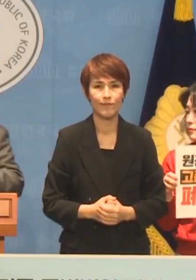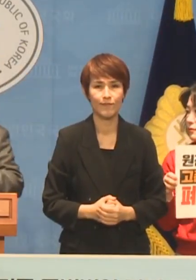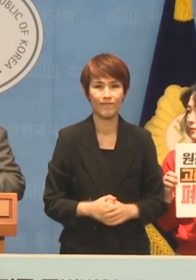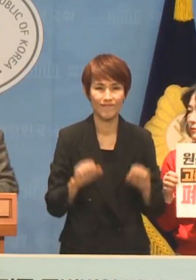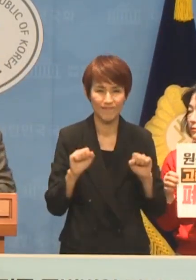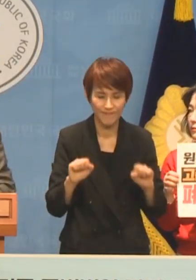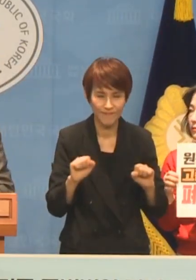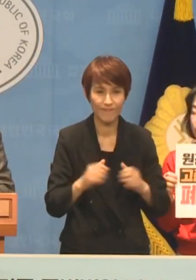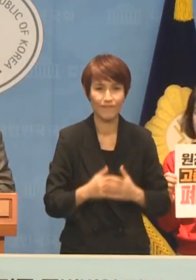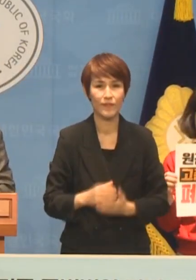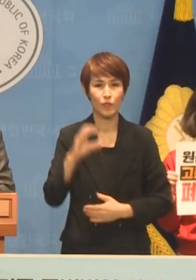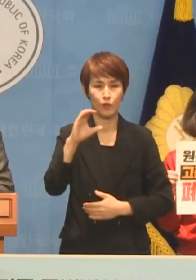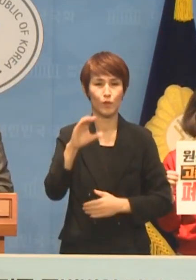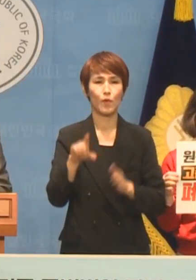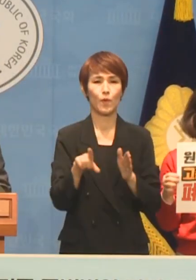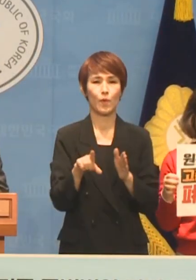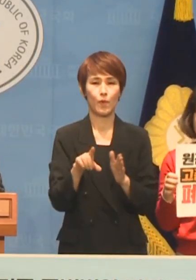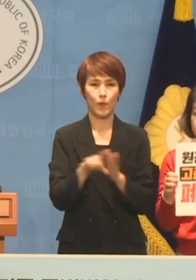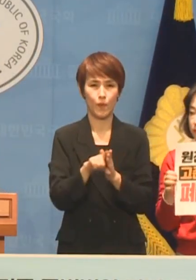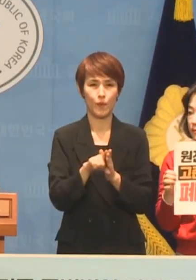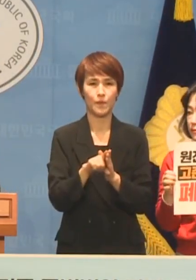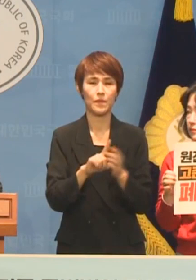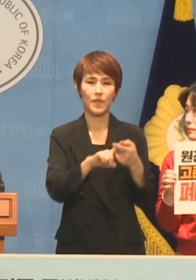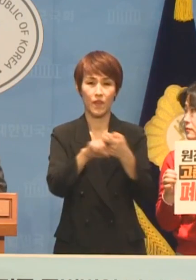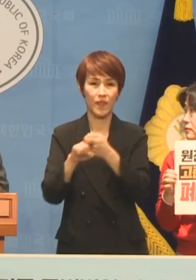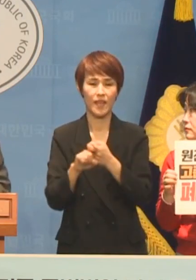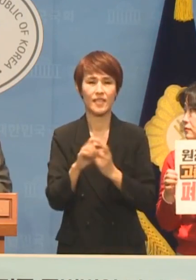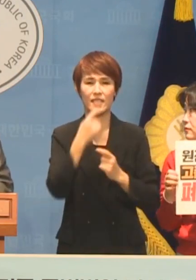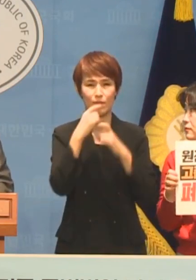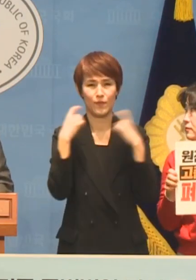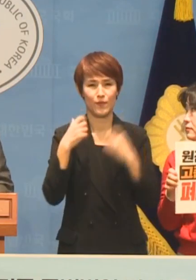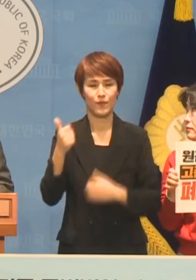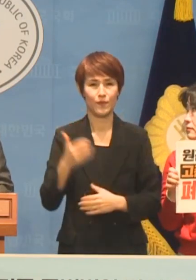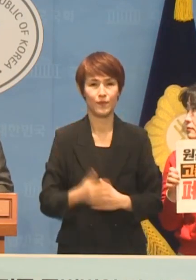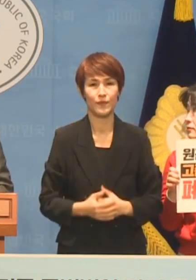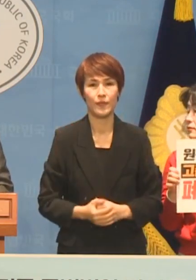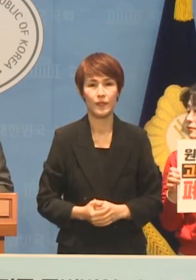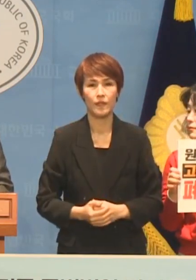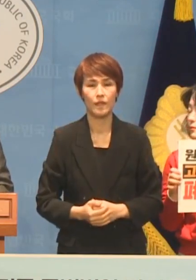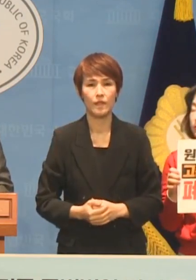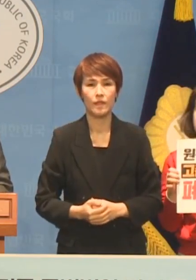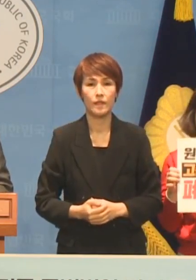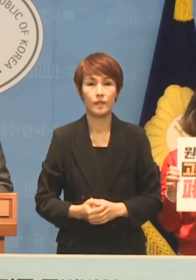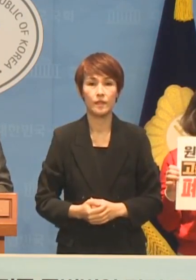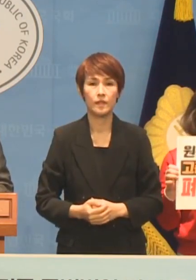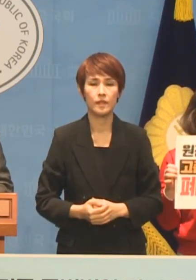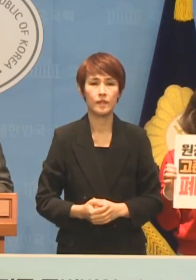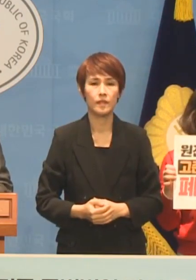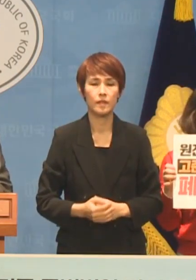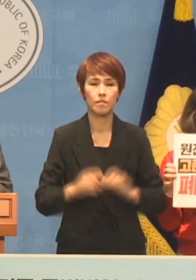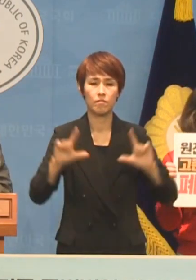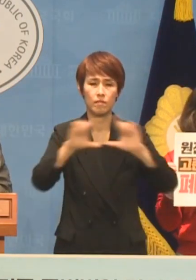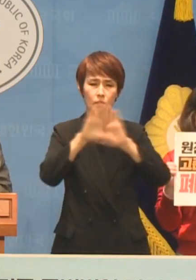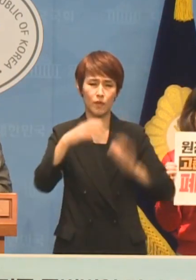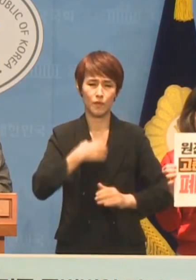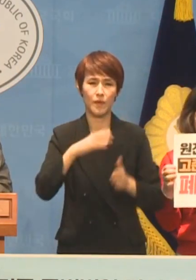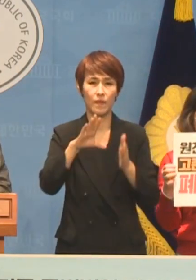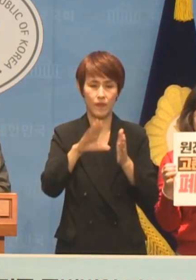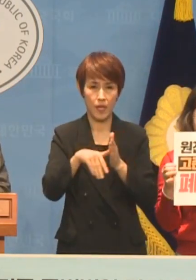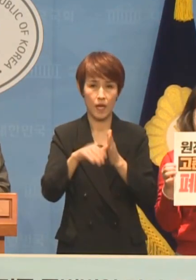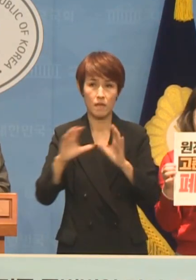네, 안녕하십니까. 천주교 창조보존연대의 양기석 신부입니다. 기후위기 시대에 전 세계가 고민하고 있는